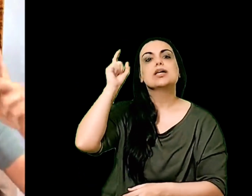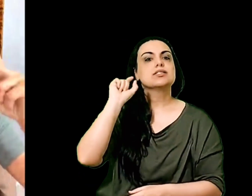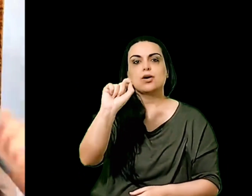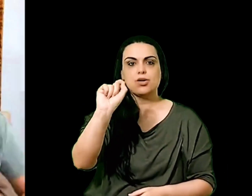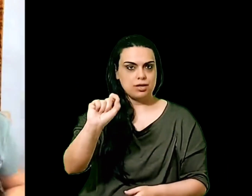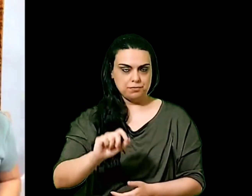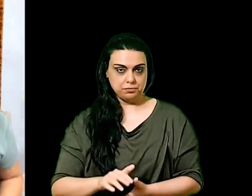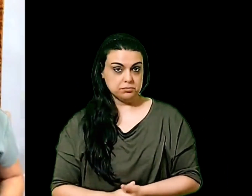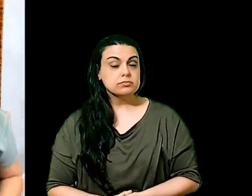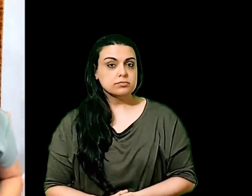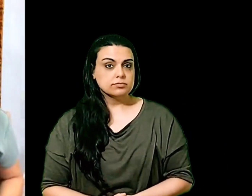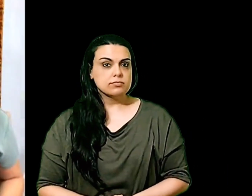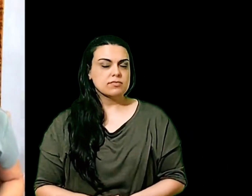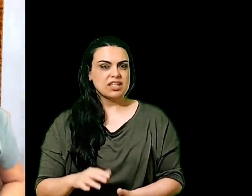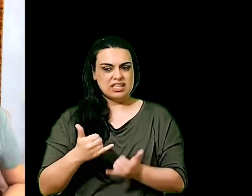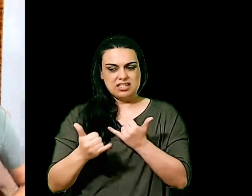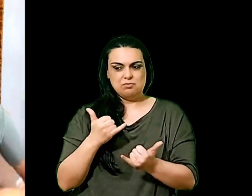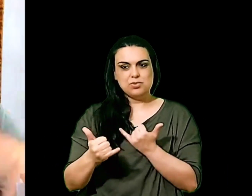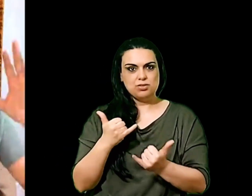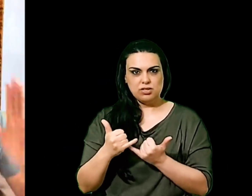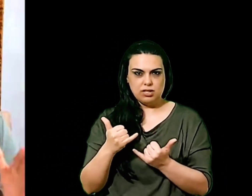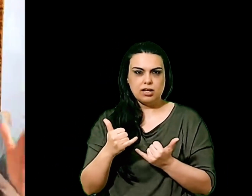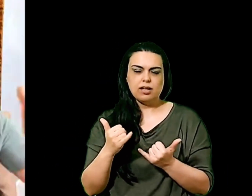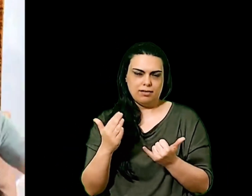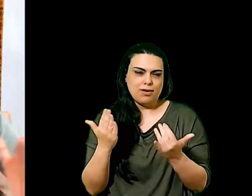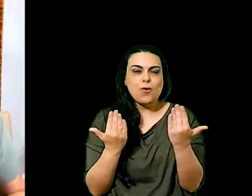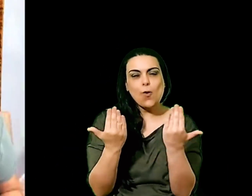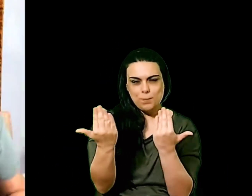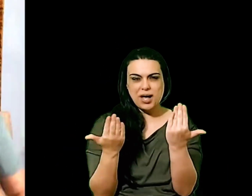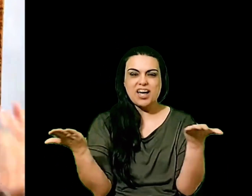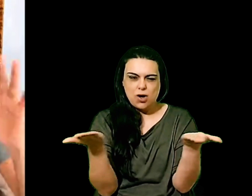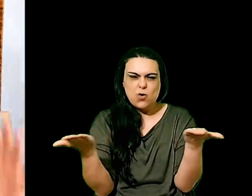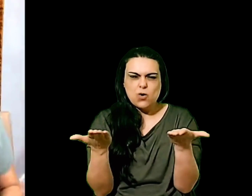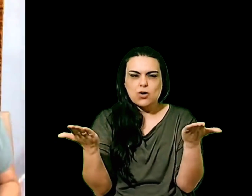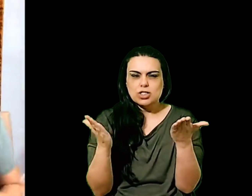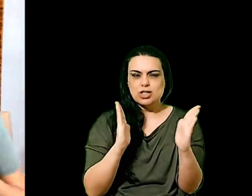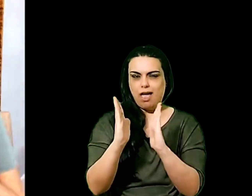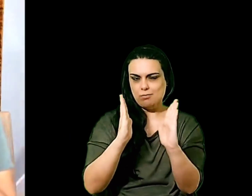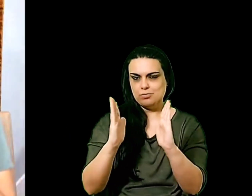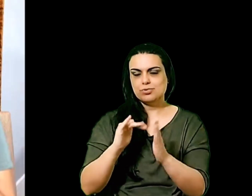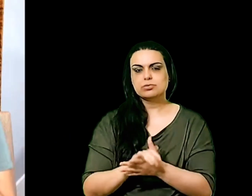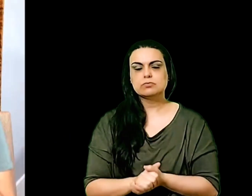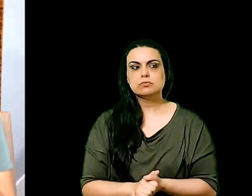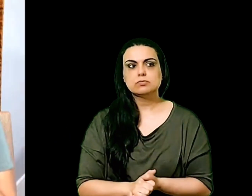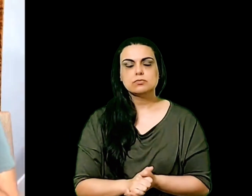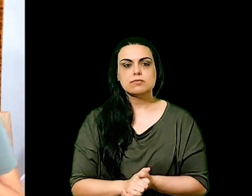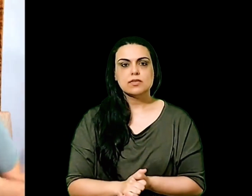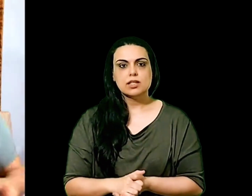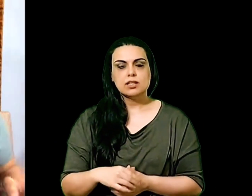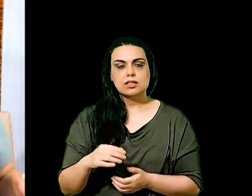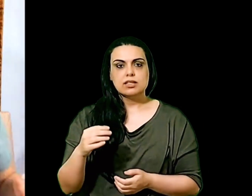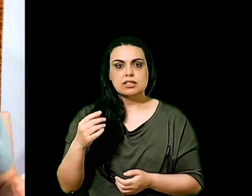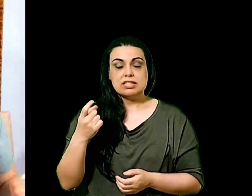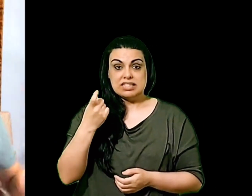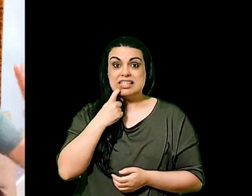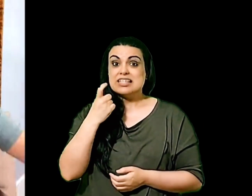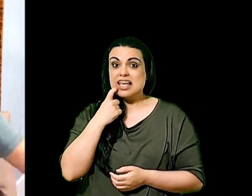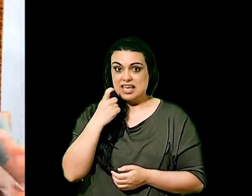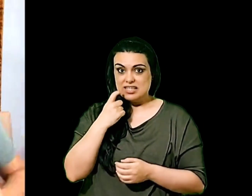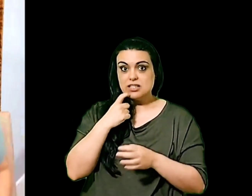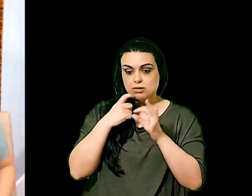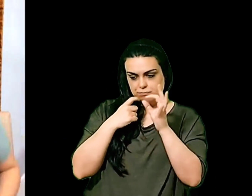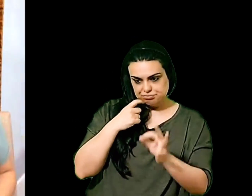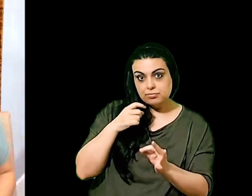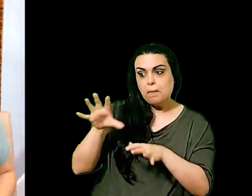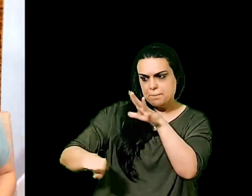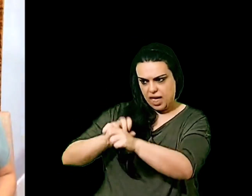Alguns tinham a seguinte mentalidade. Antes da sexta-feira, que estou colocando no nosso calendário para a gente entender, antes